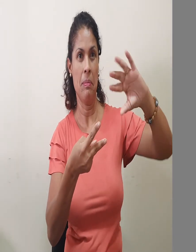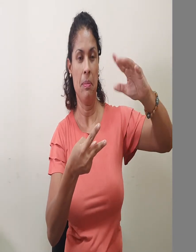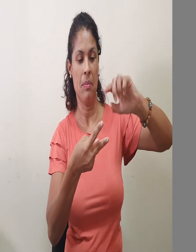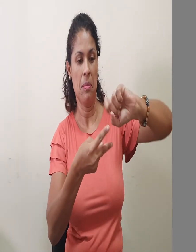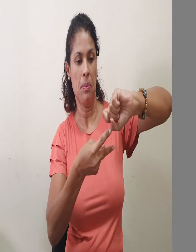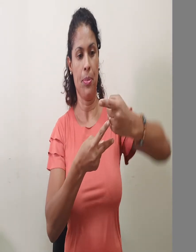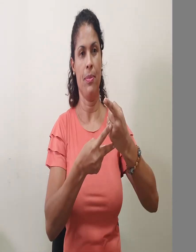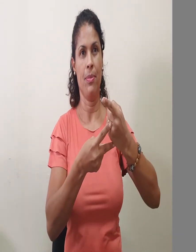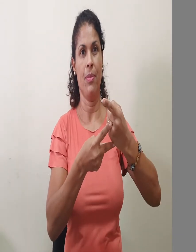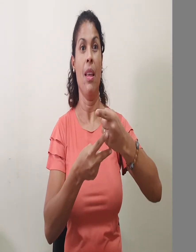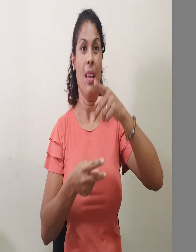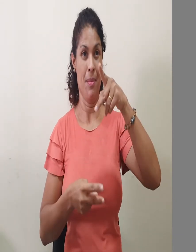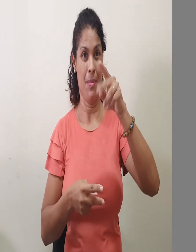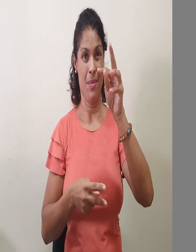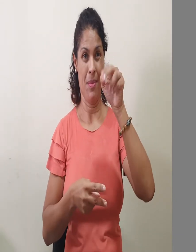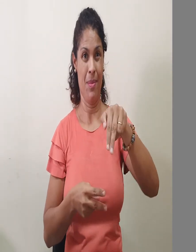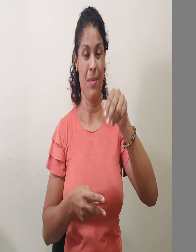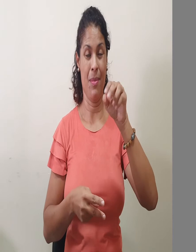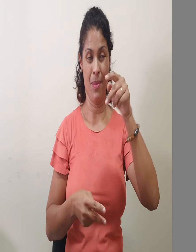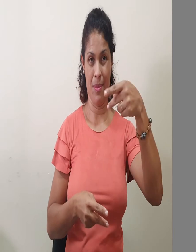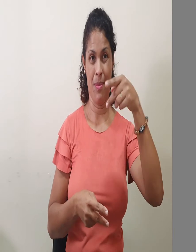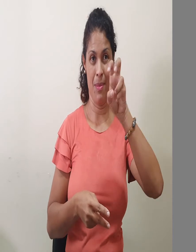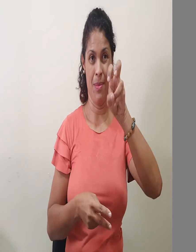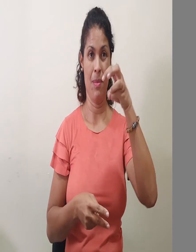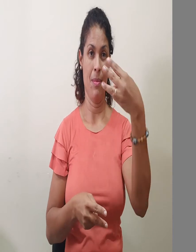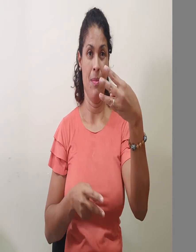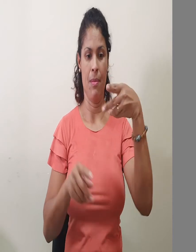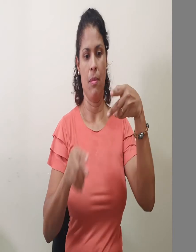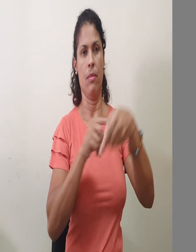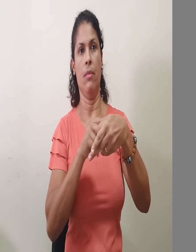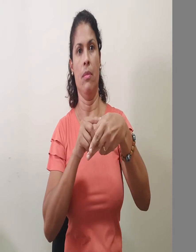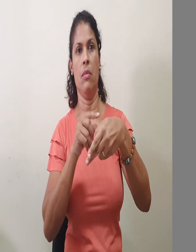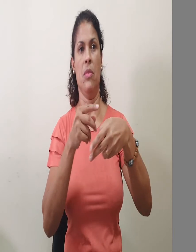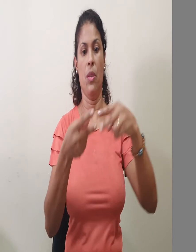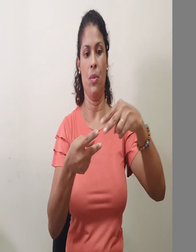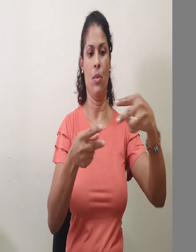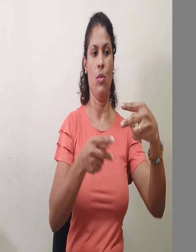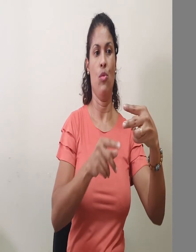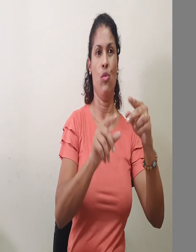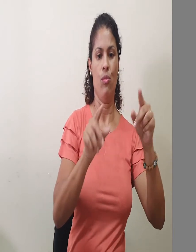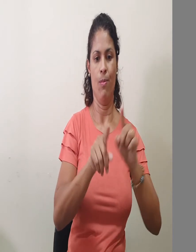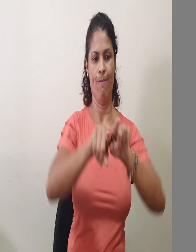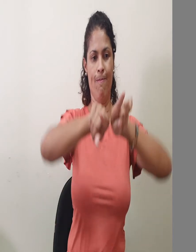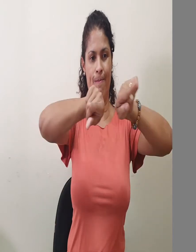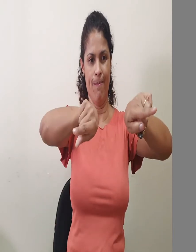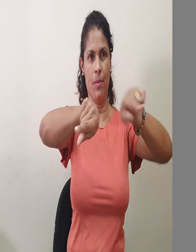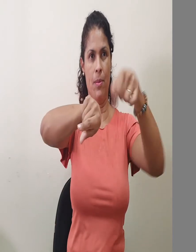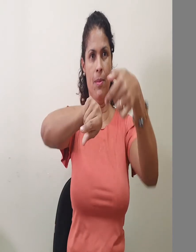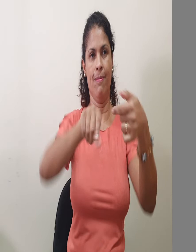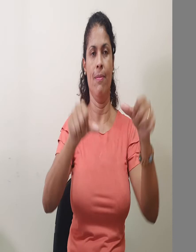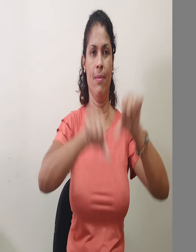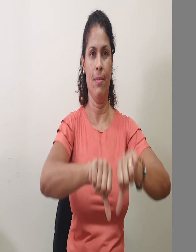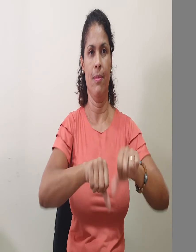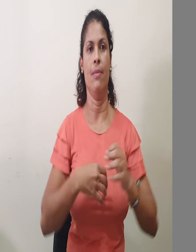proteínas reguladoras. O ciclo celular é regulado por proteínas como as ciclinas